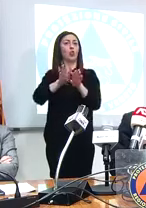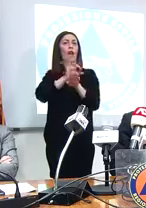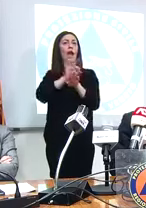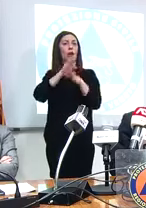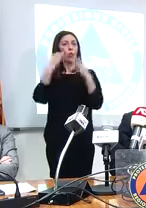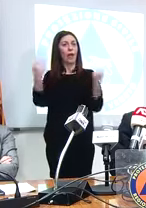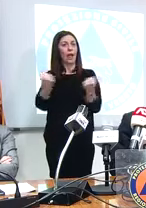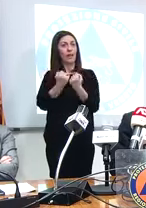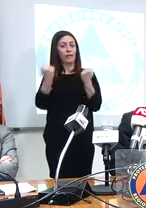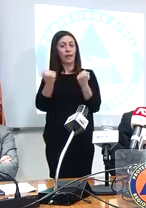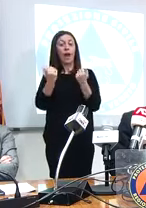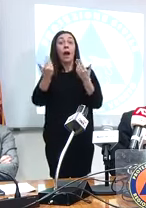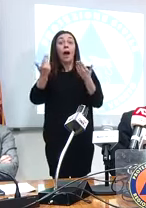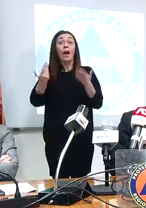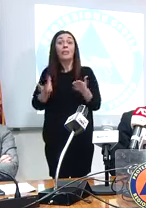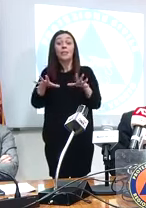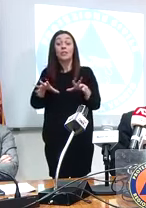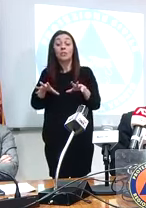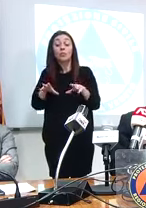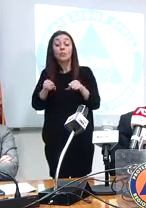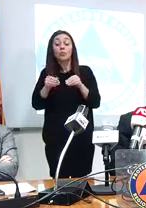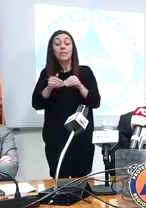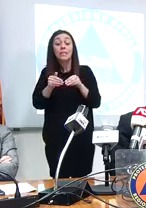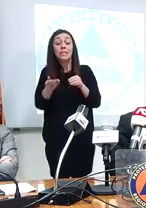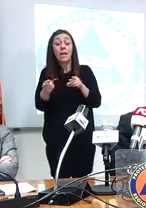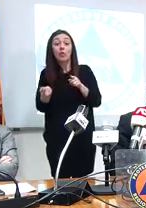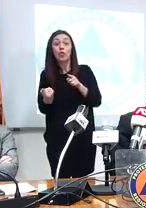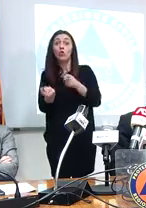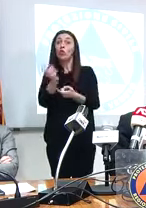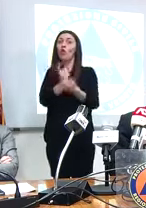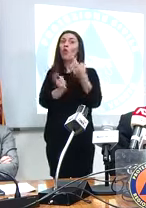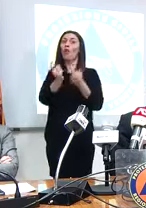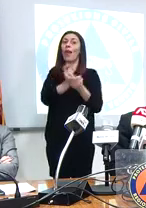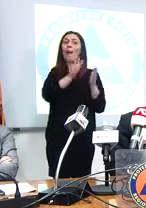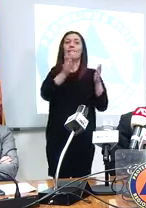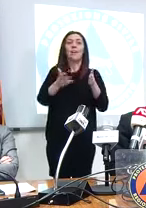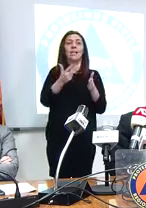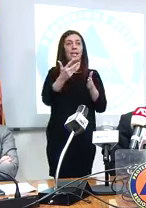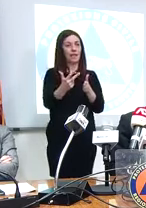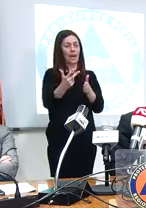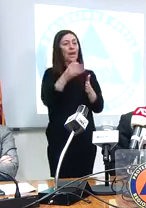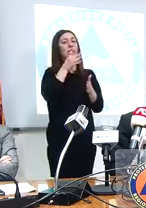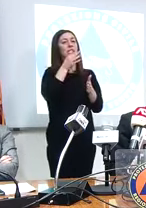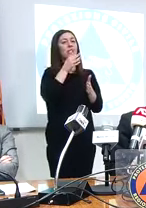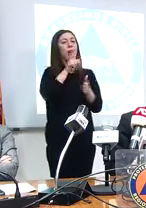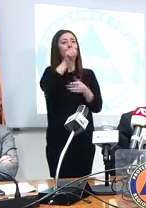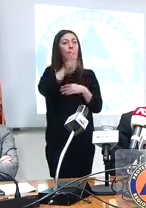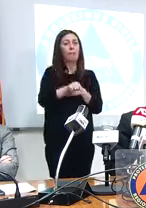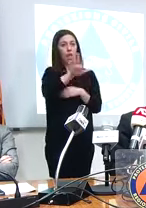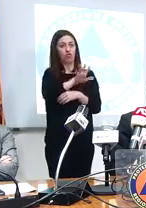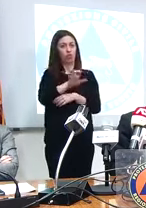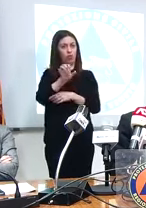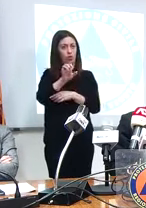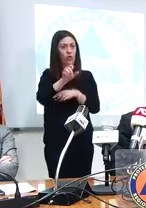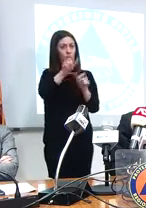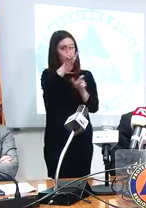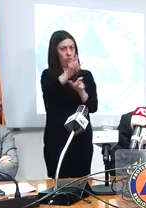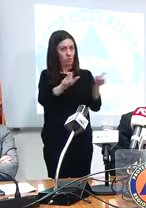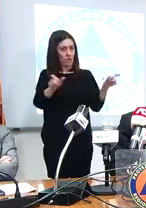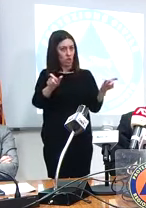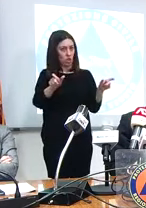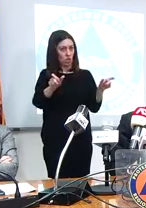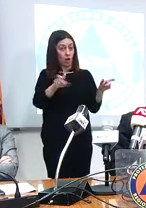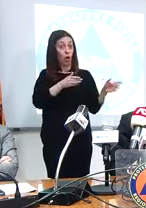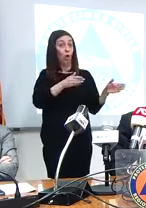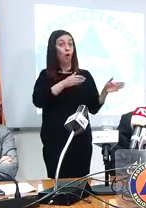fase 3. La fase 3 vuol dire 1.500 pazienti non in terapia